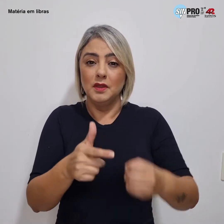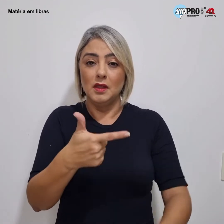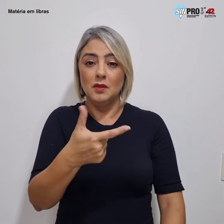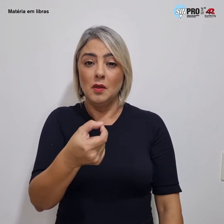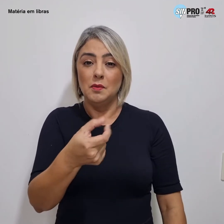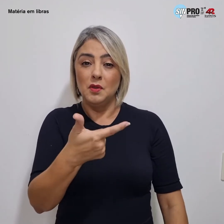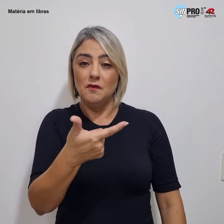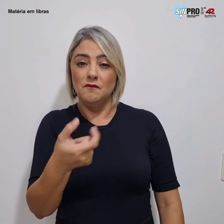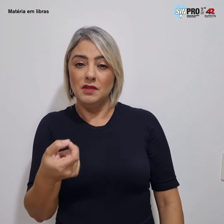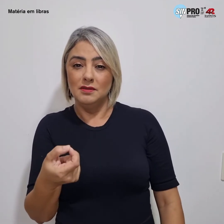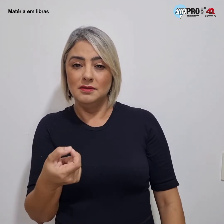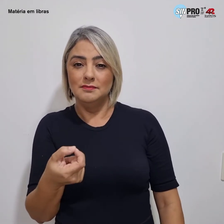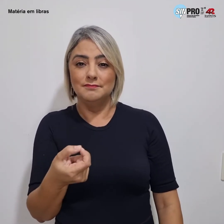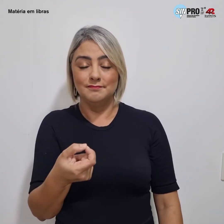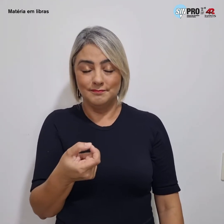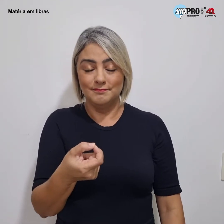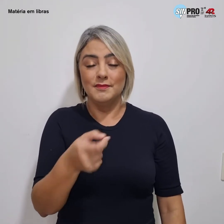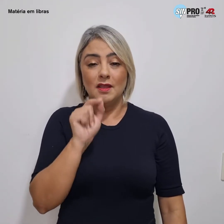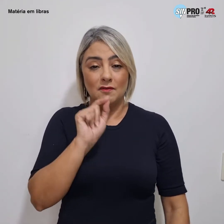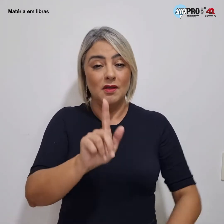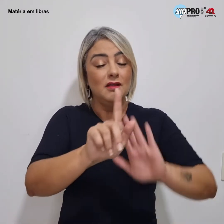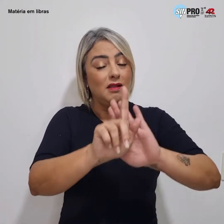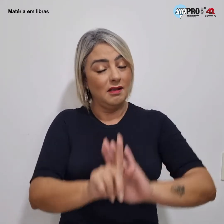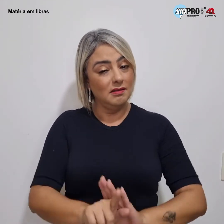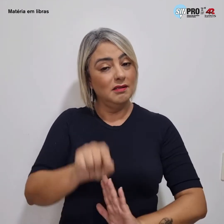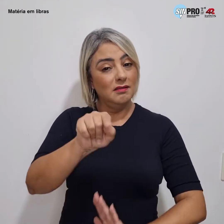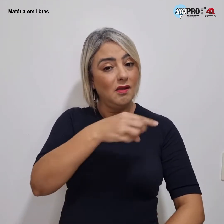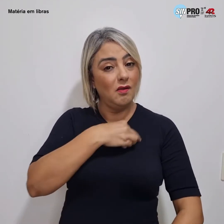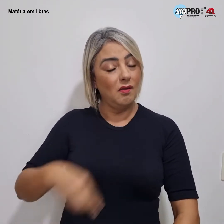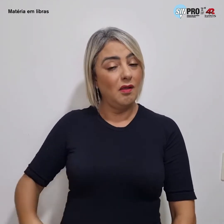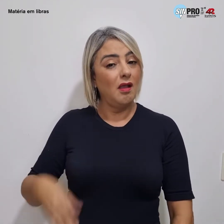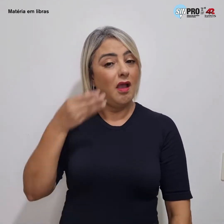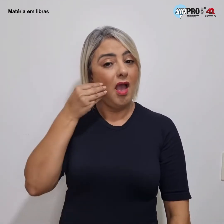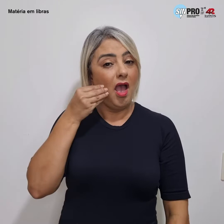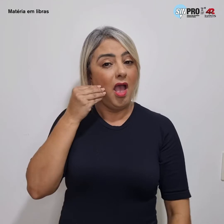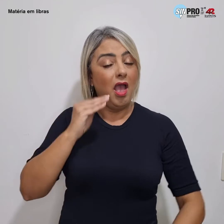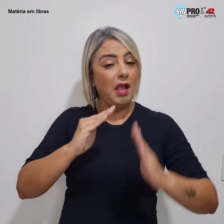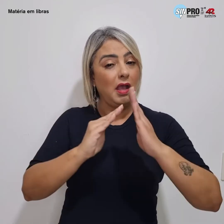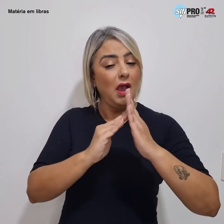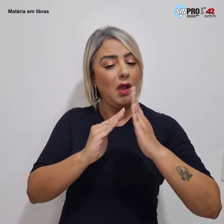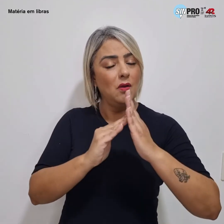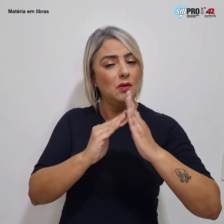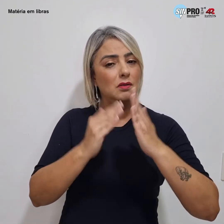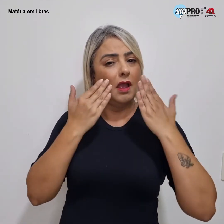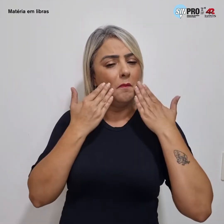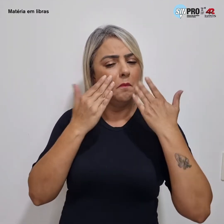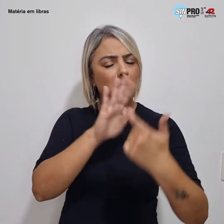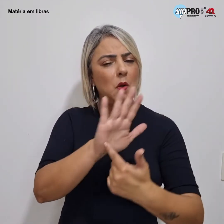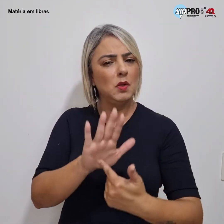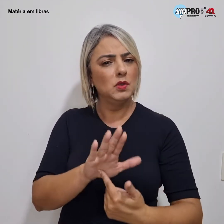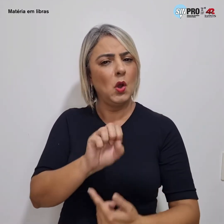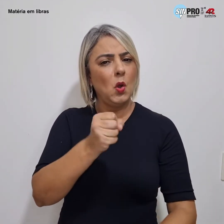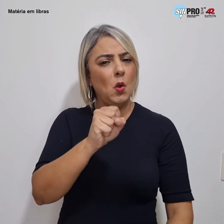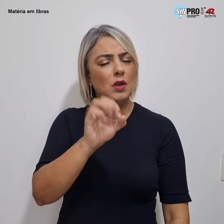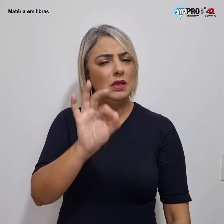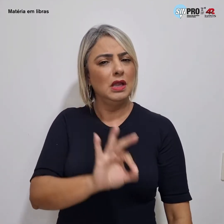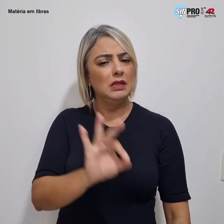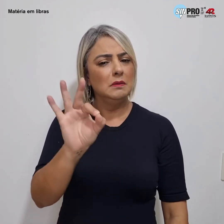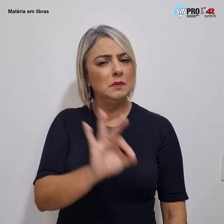em 2020? Foi na gestão dele que o Unicef revelou que